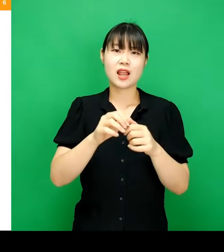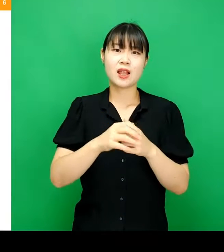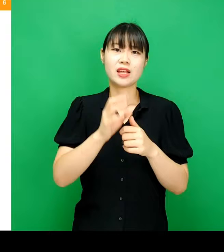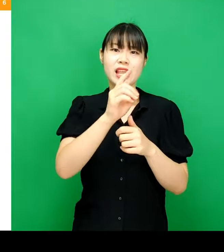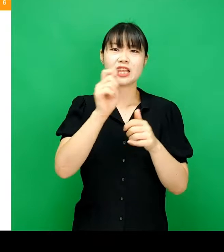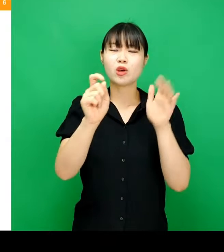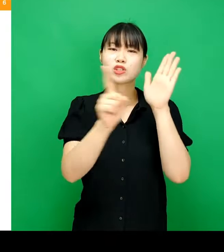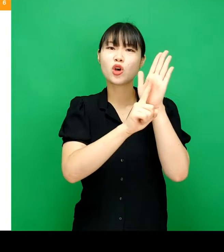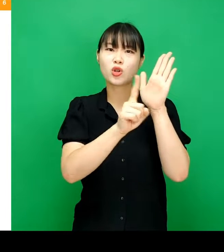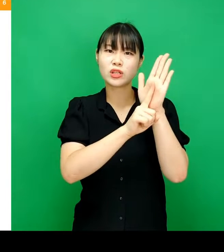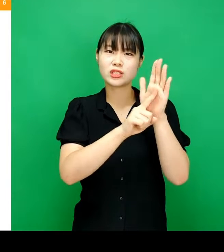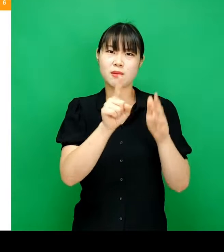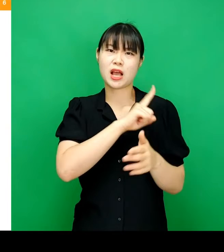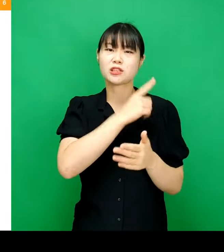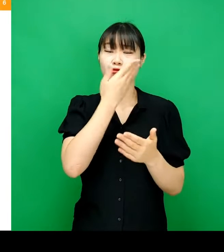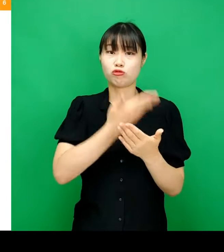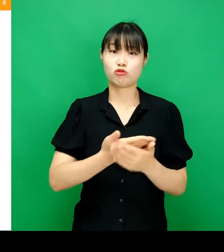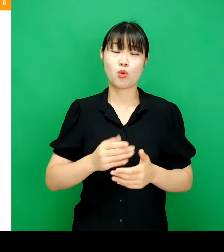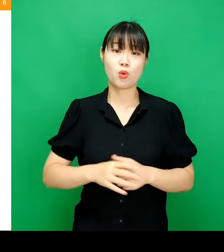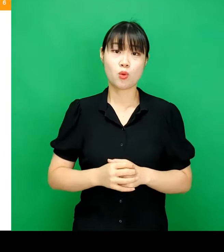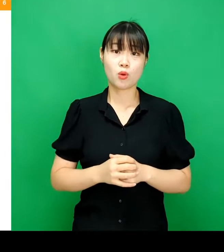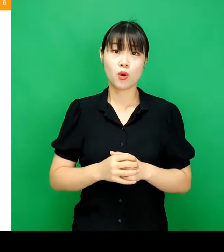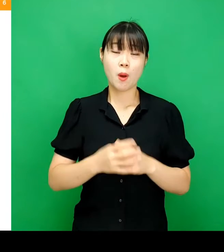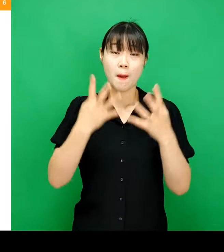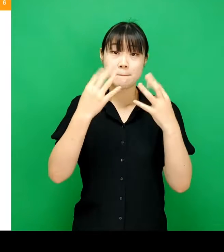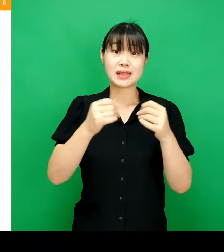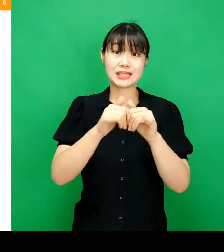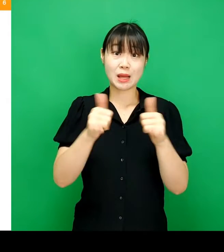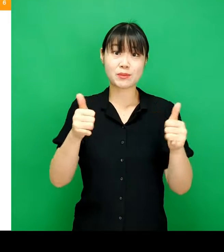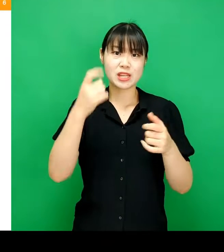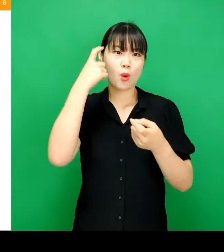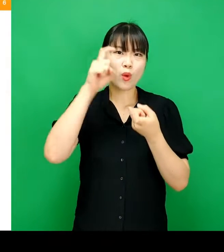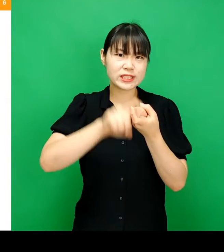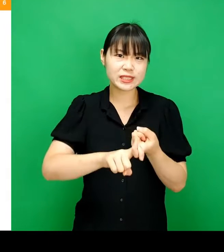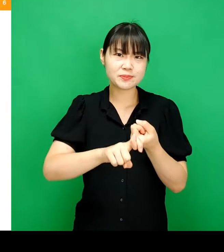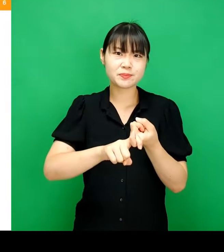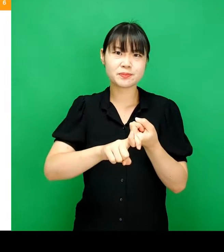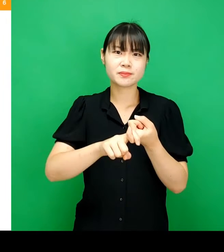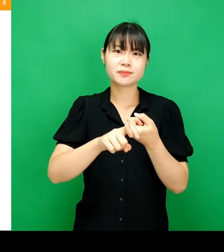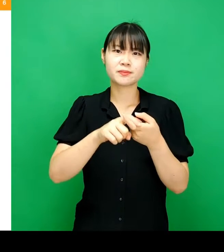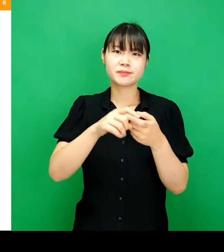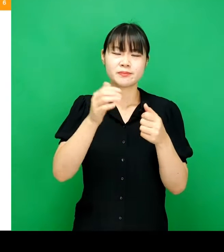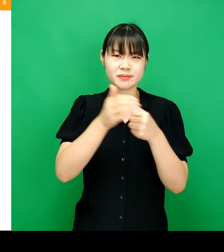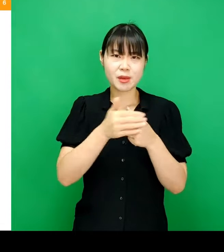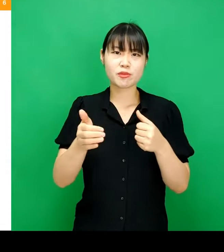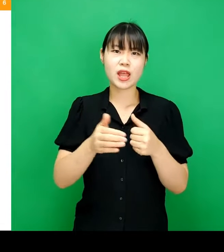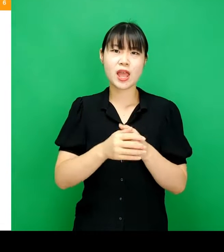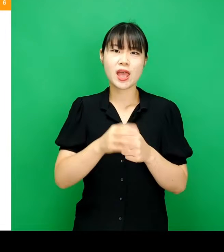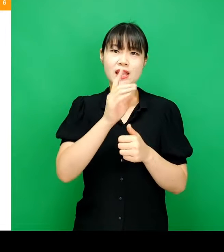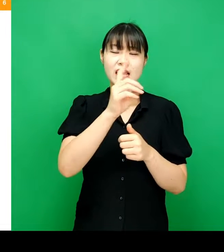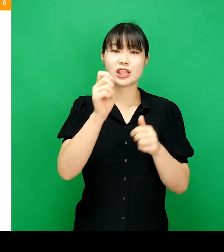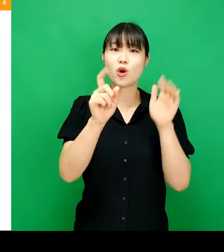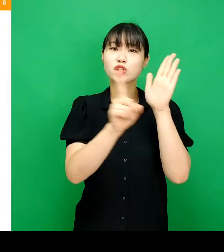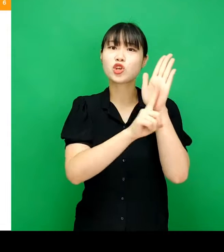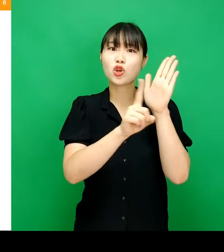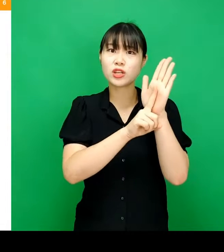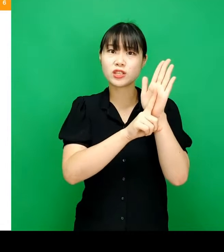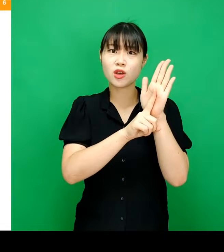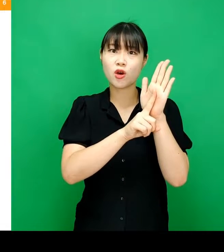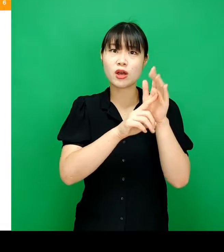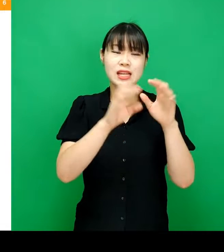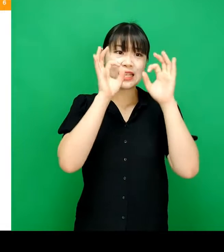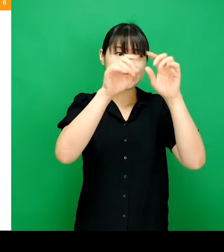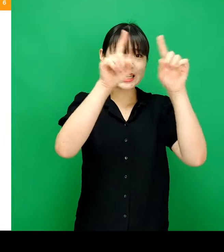데이터 저널리즘의 꽃이라 해도 과언이 아닌데요. 많은 사람들이 관심을 가지는 이슈인 만큼